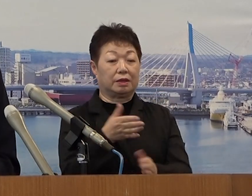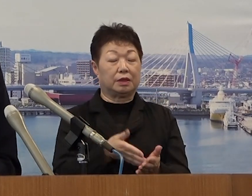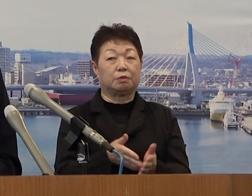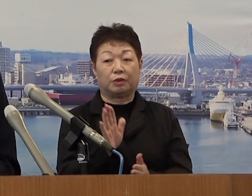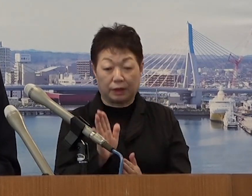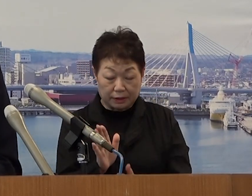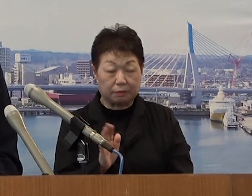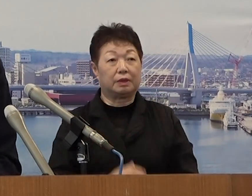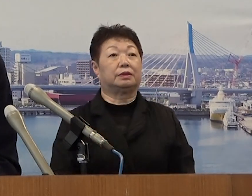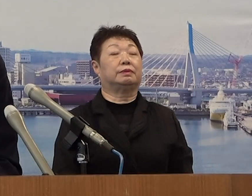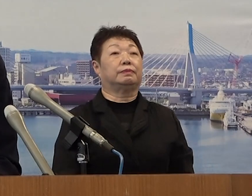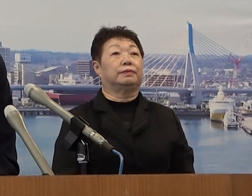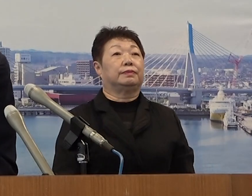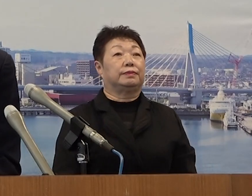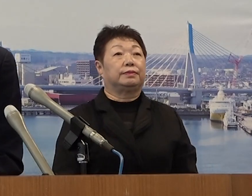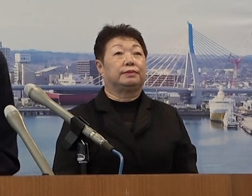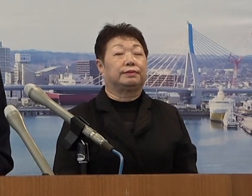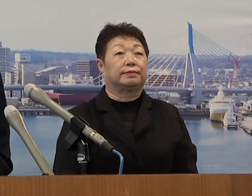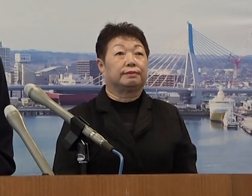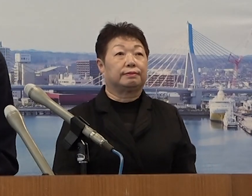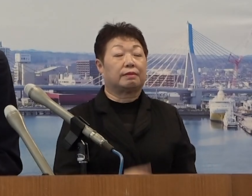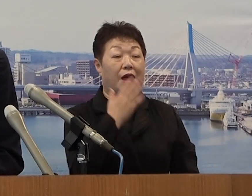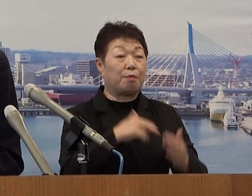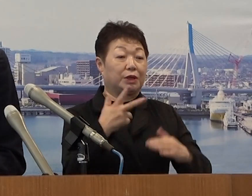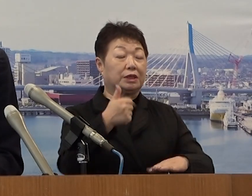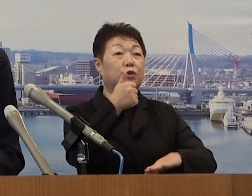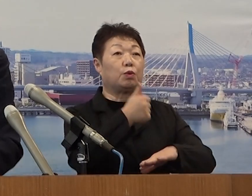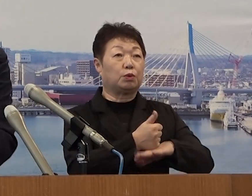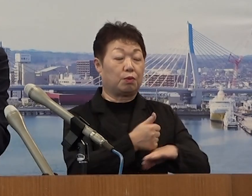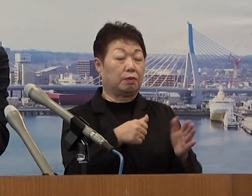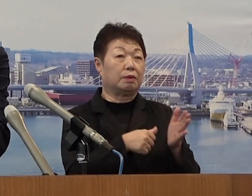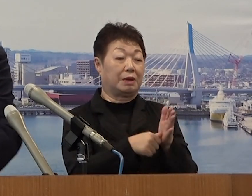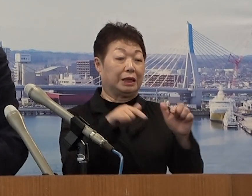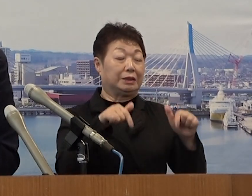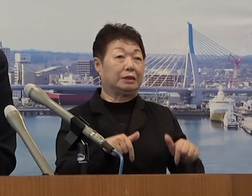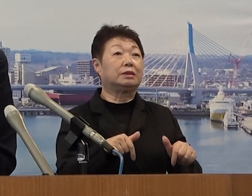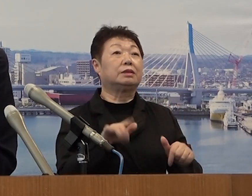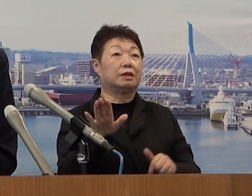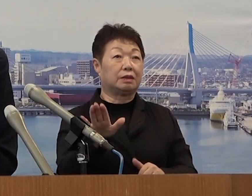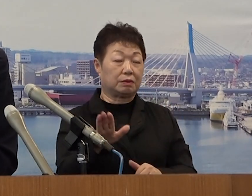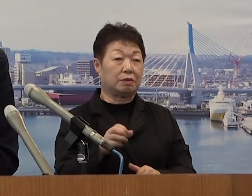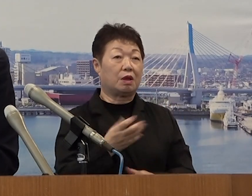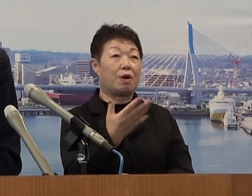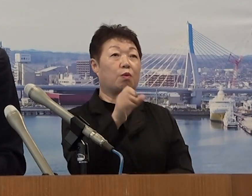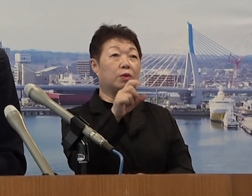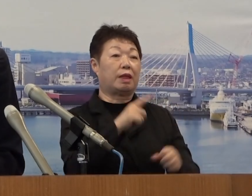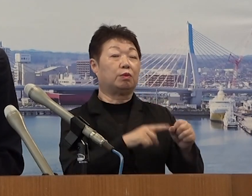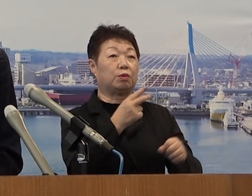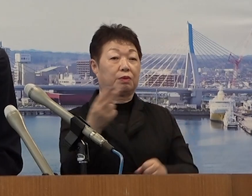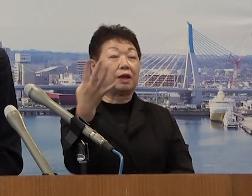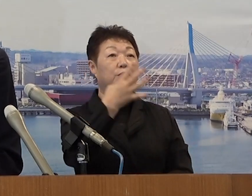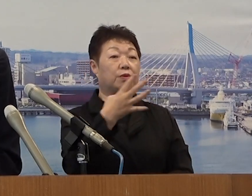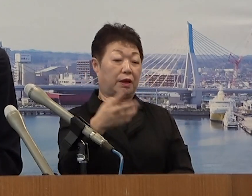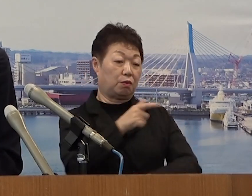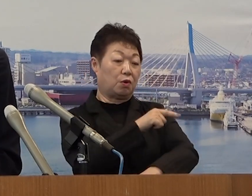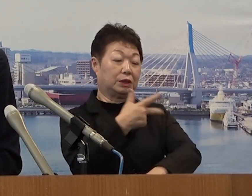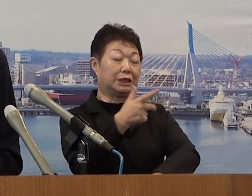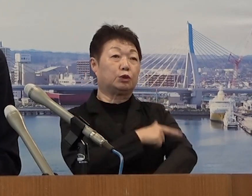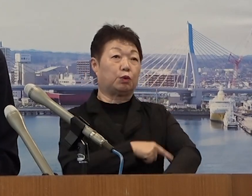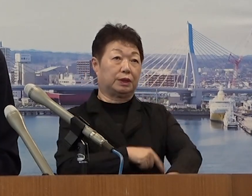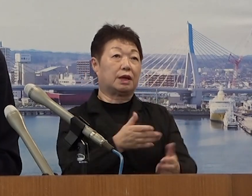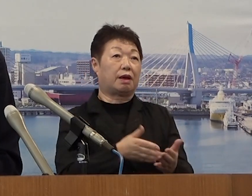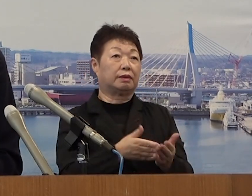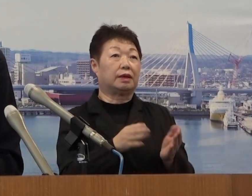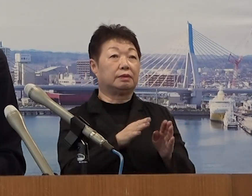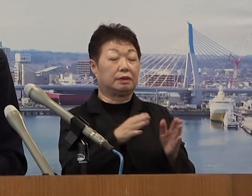たします。お願いいたします。 はい、青森市長の西秀樹でございます。令和5年度第4回市長記者会見に皆様